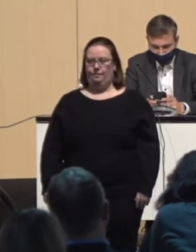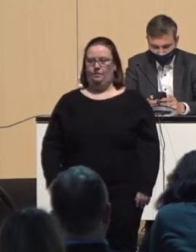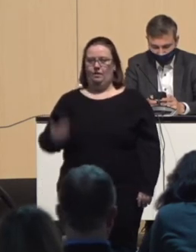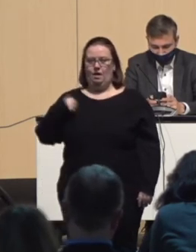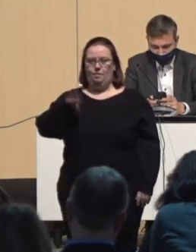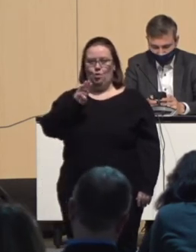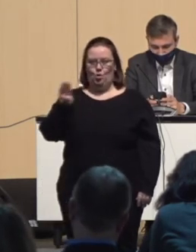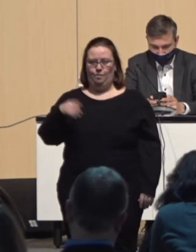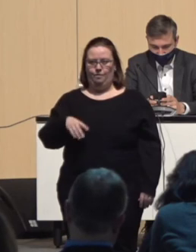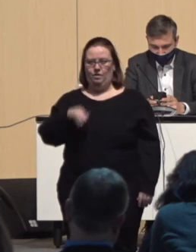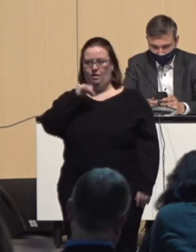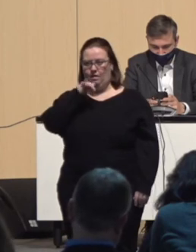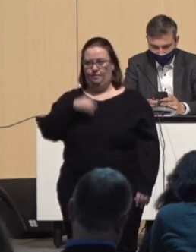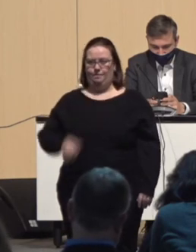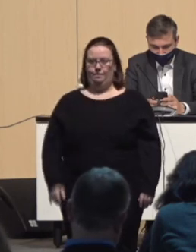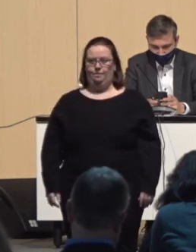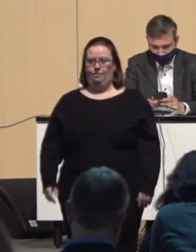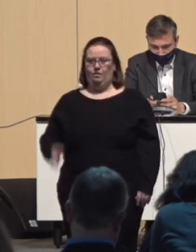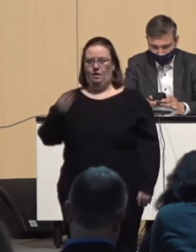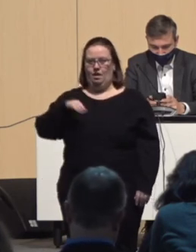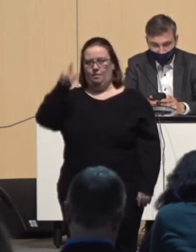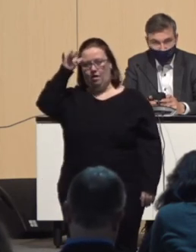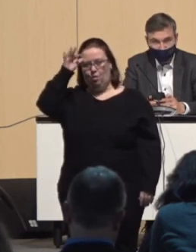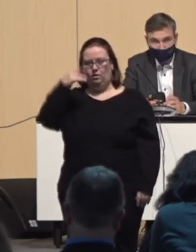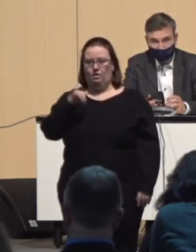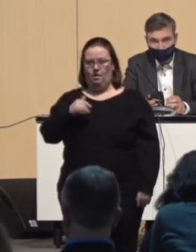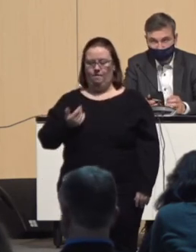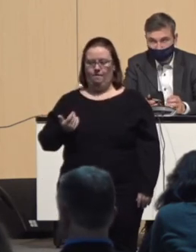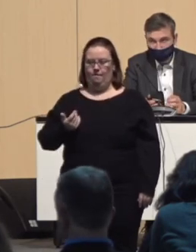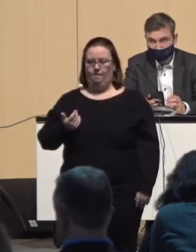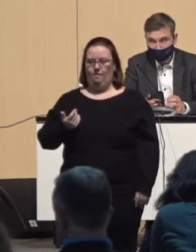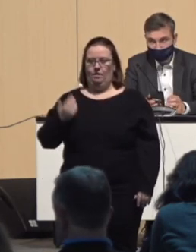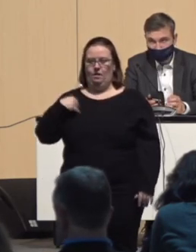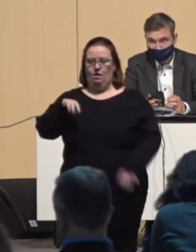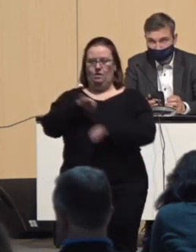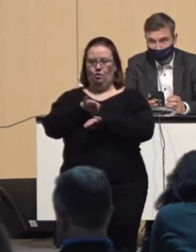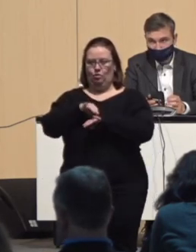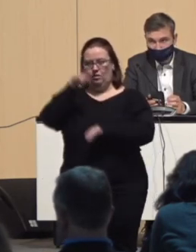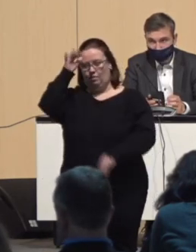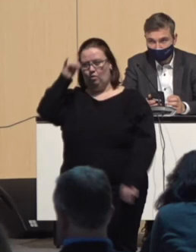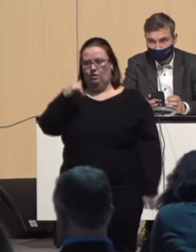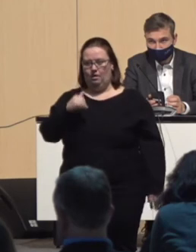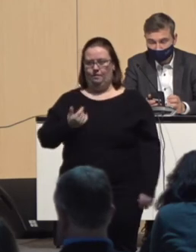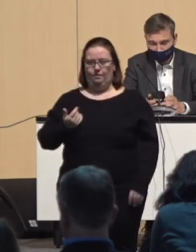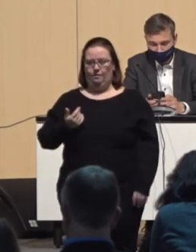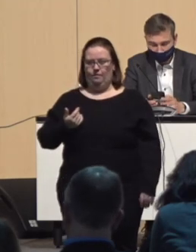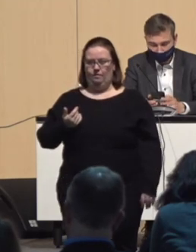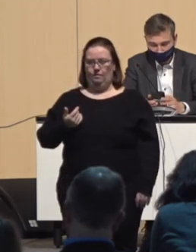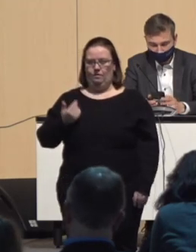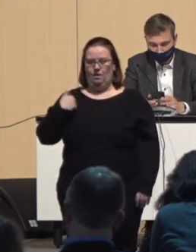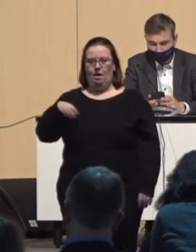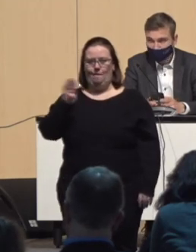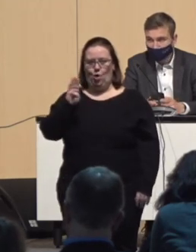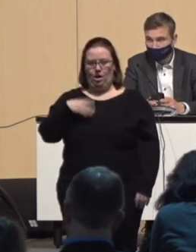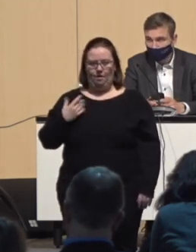Herr Böhm, Herr Braun, Herr Dr. Braun, Herr